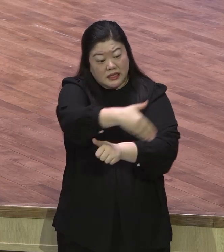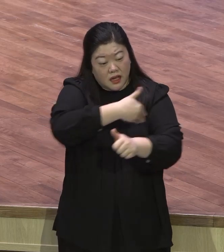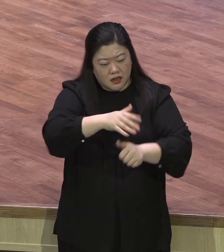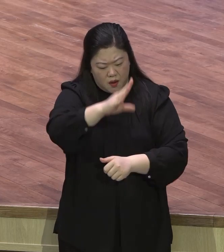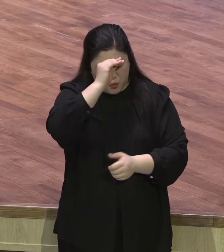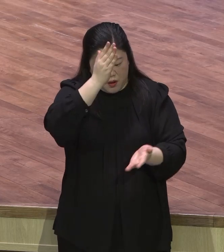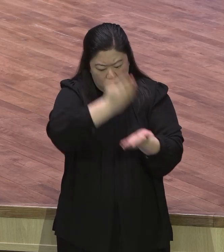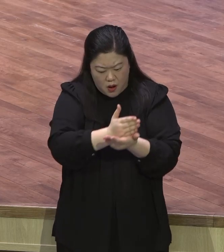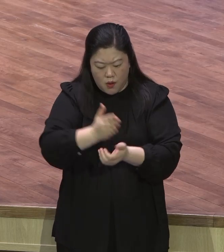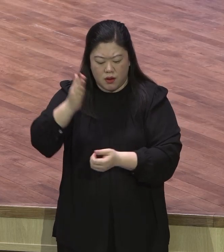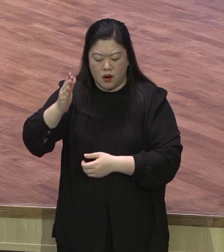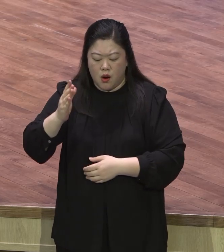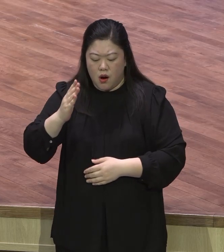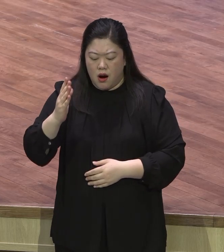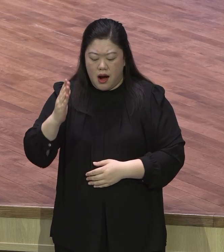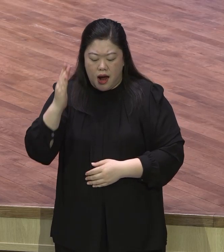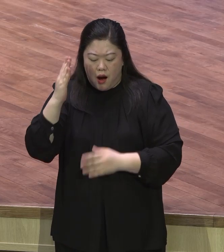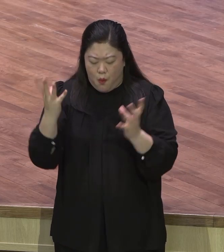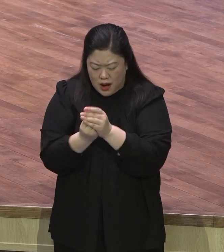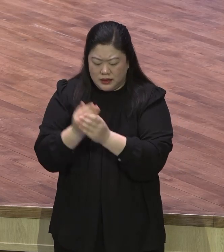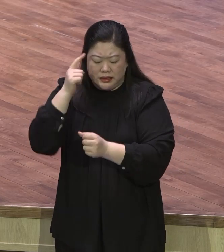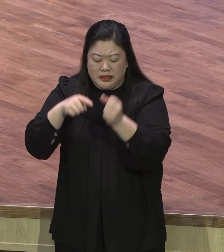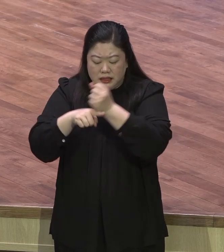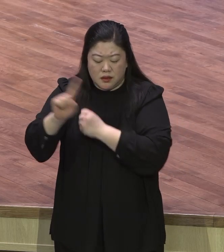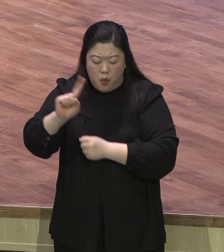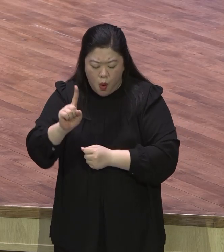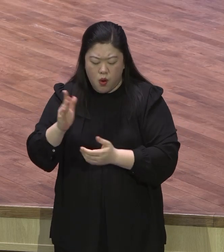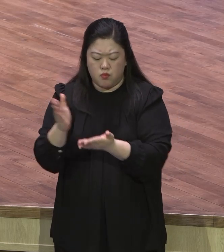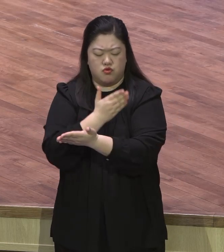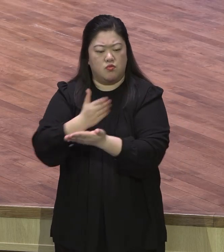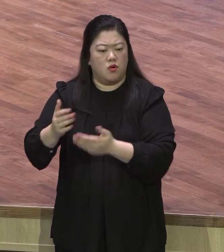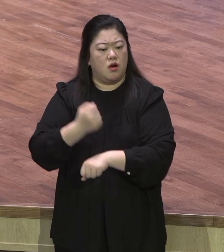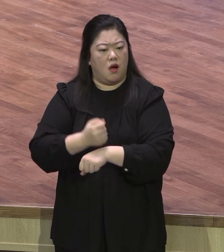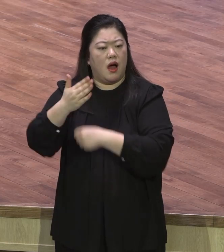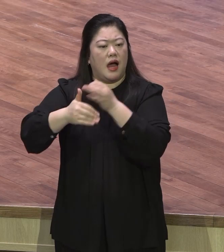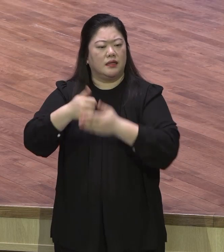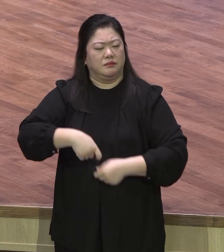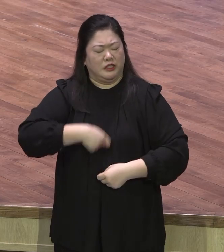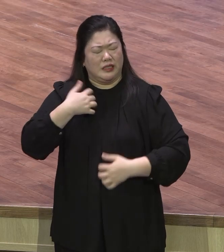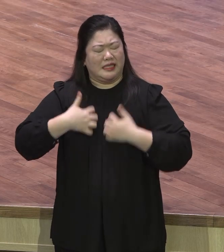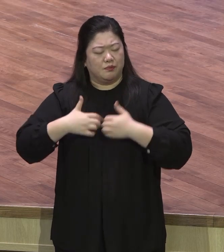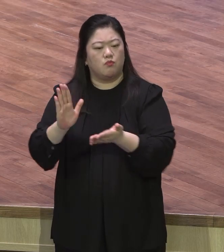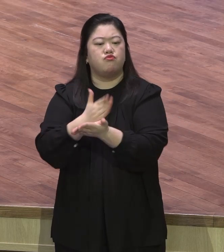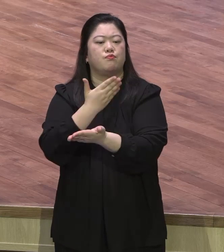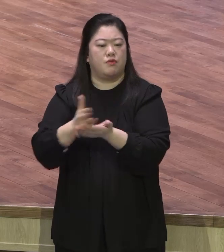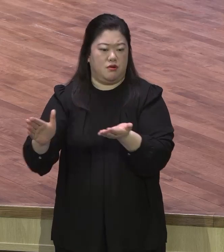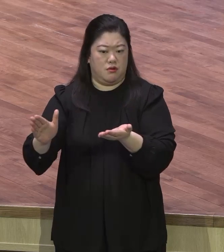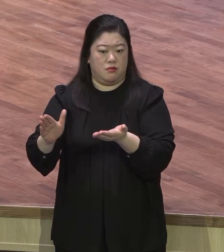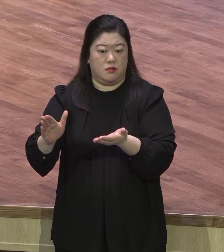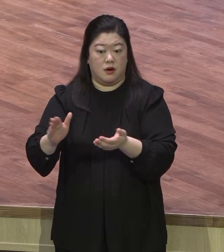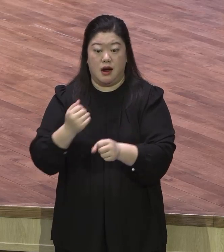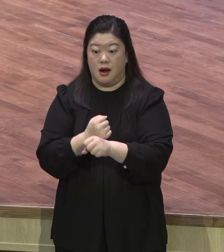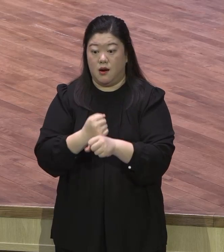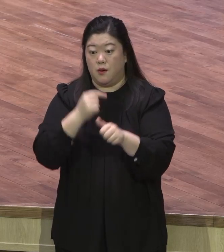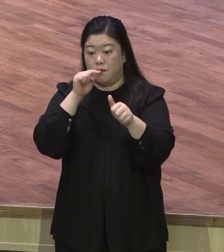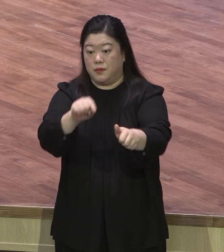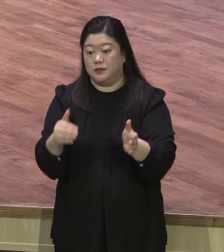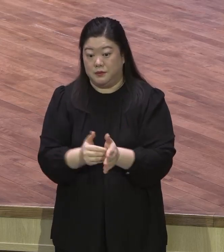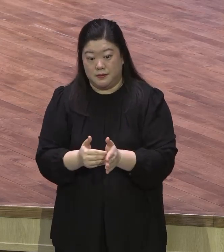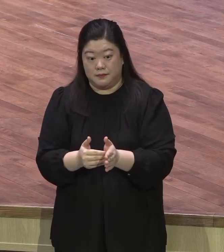하나님의 선하시고 기뻐하시고 온전하실 뜻이 무엇인지 분별하도록 하라 분별 하나님 뜻이